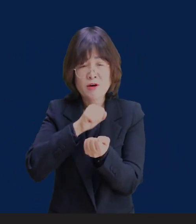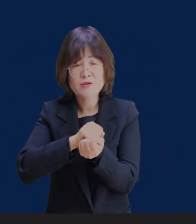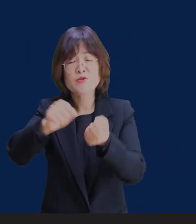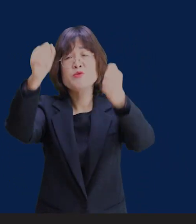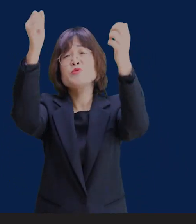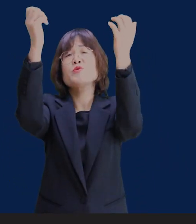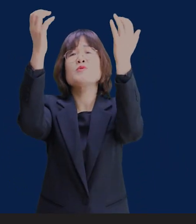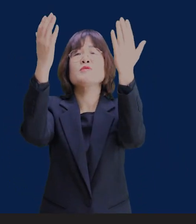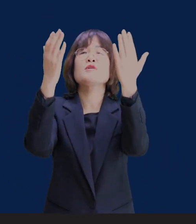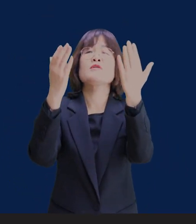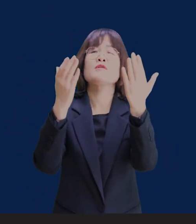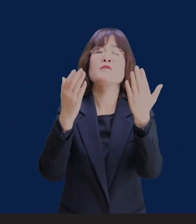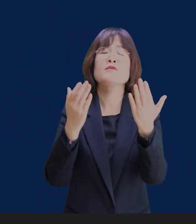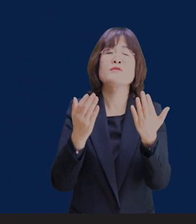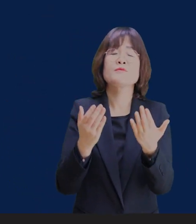날